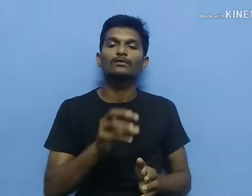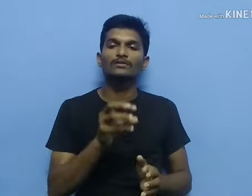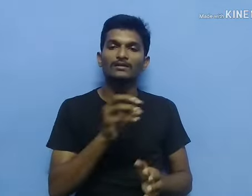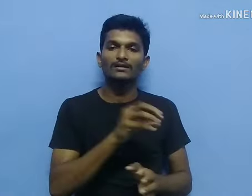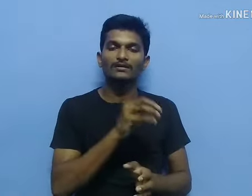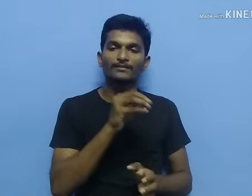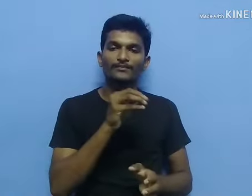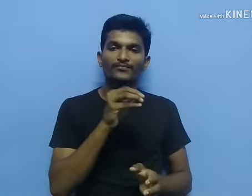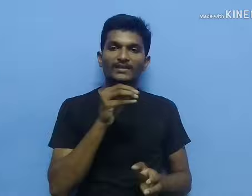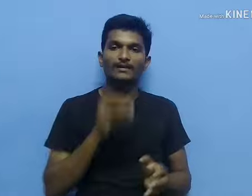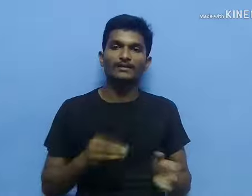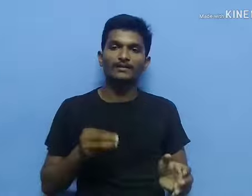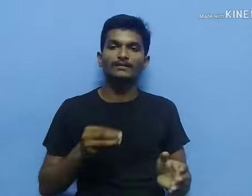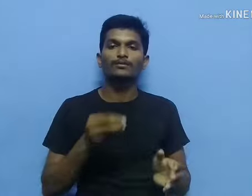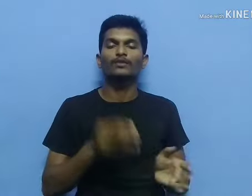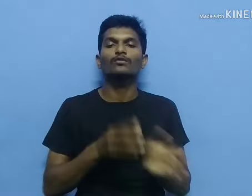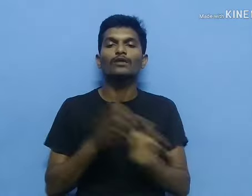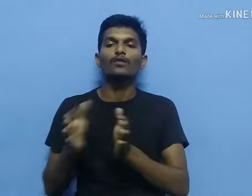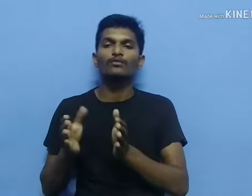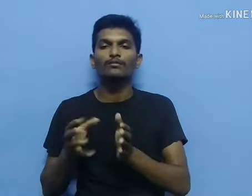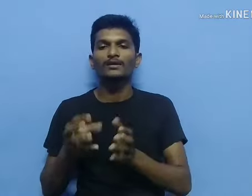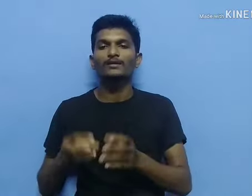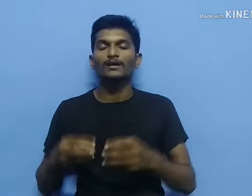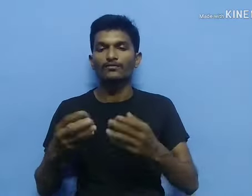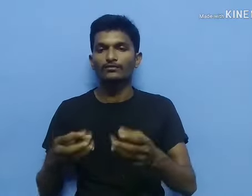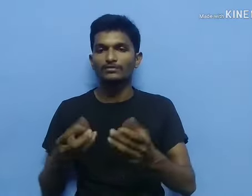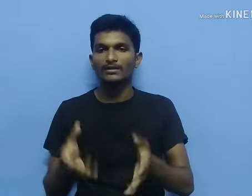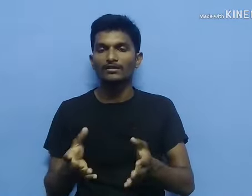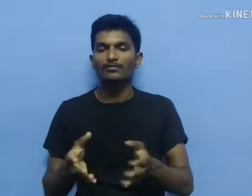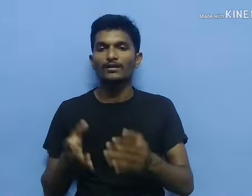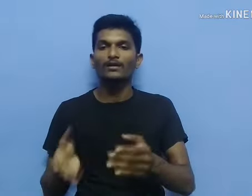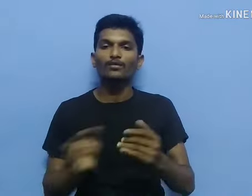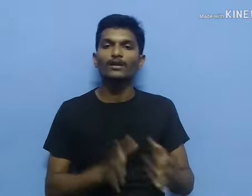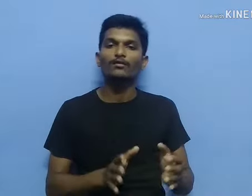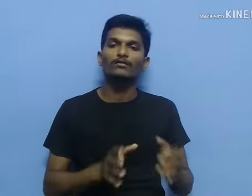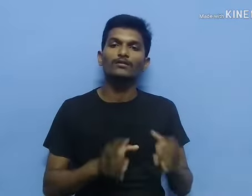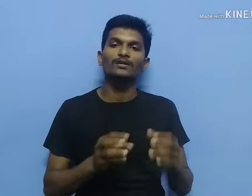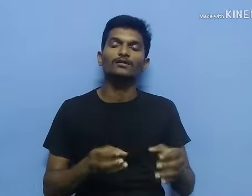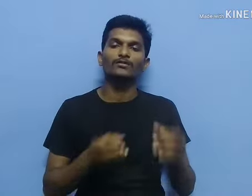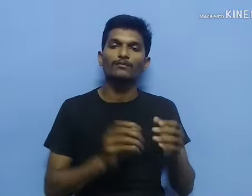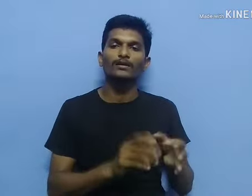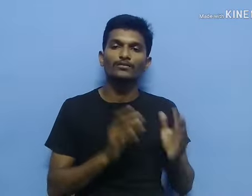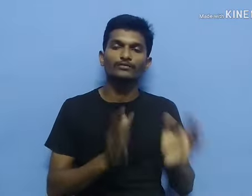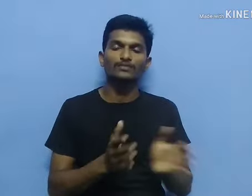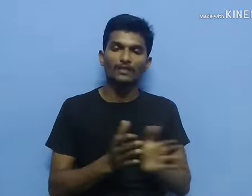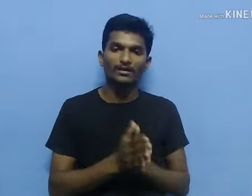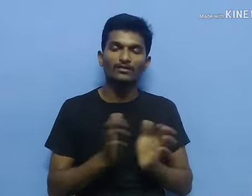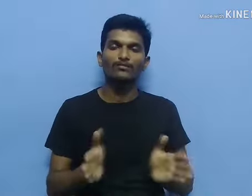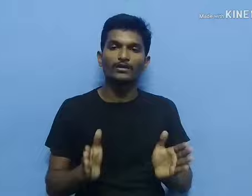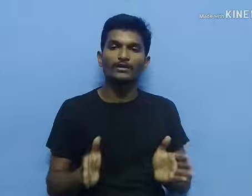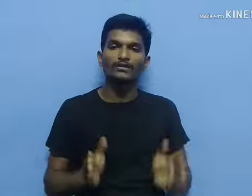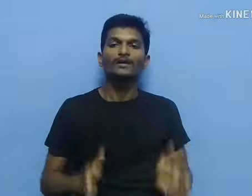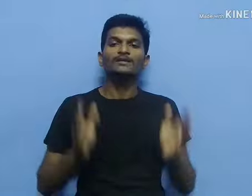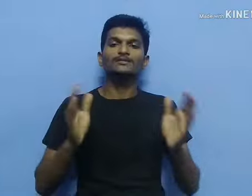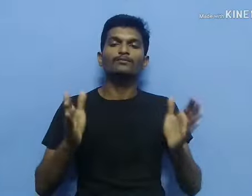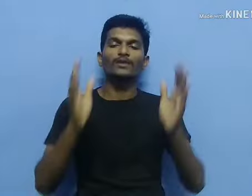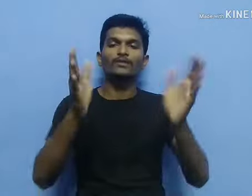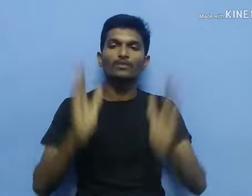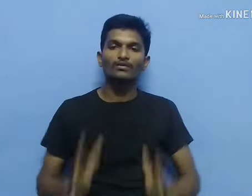வந்து அதுக்கு இப்போ குண்டாகணும் அப்படிங்கிறதுக்கான ஃபுட்ஸ் எடுத்துக்க முடியாது, இல்லை ஒல்லியாகணுங்கிறதுக்கு அந்த மாதிரியான ஃபுட்ஸும் நான் எடுத்துக்க முடியாது, சிம்பிளாக ஏதோ ஒரு